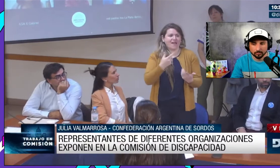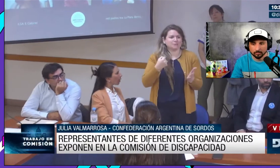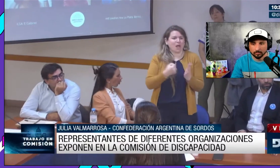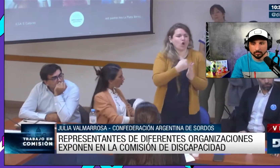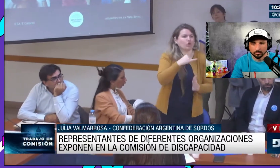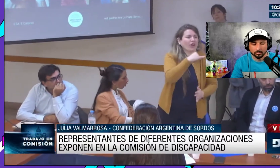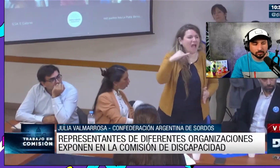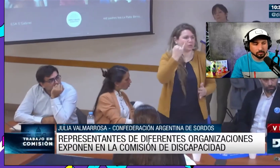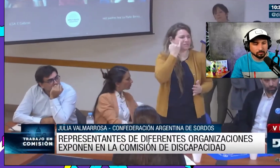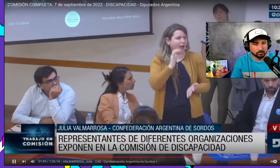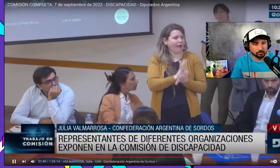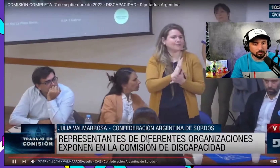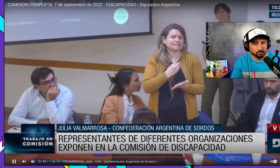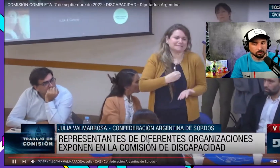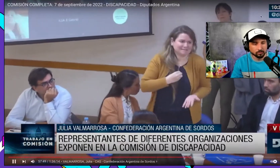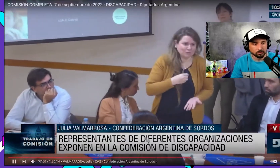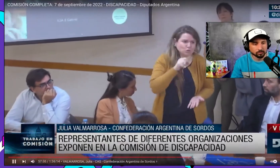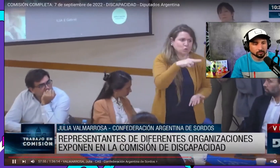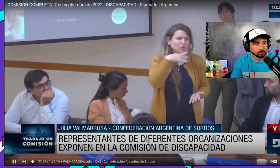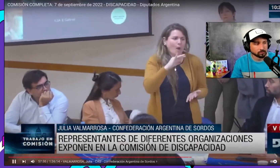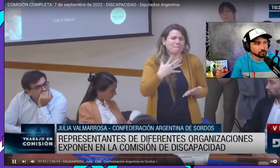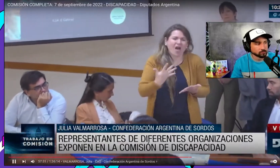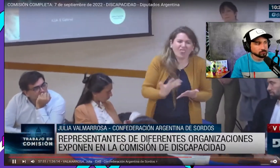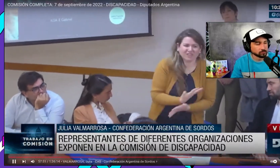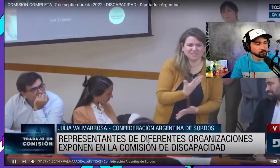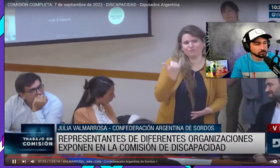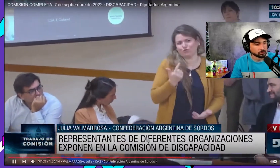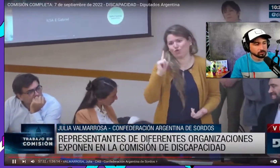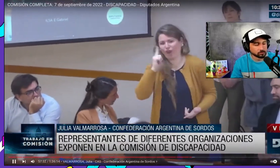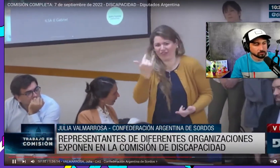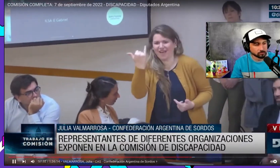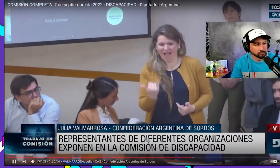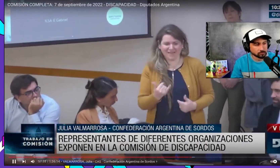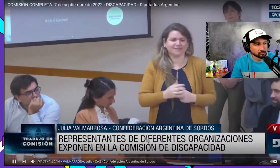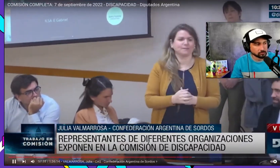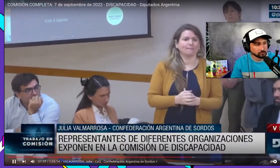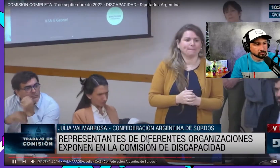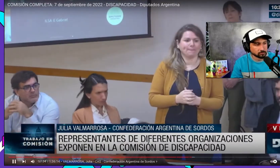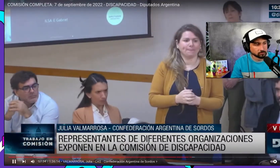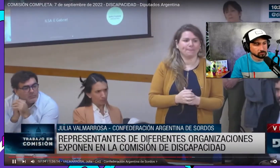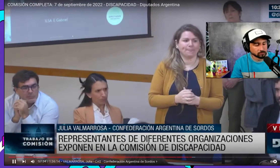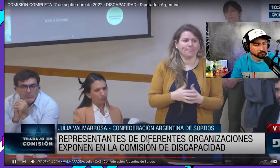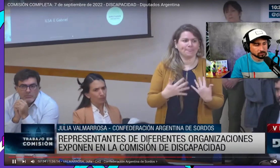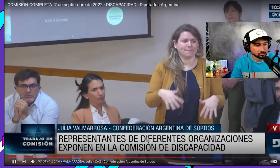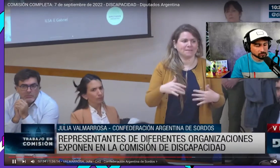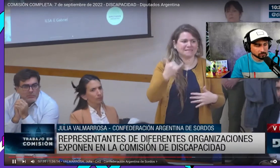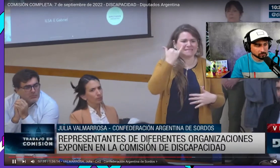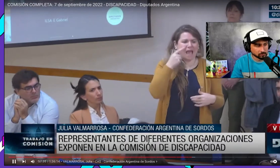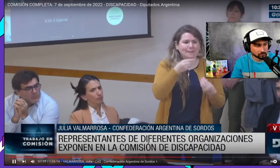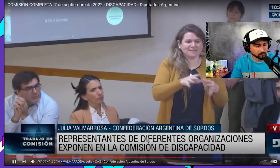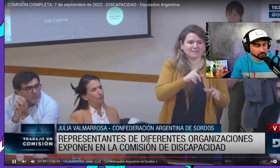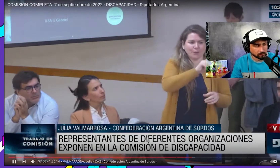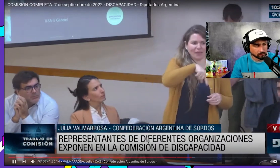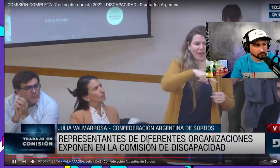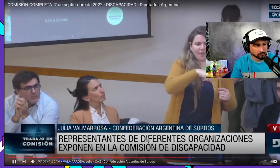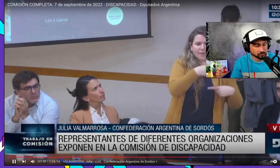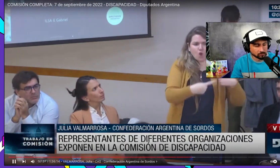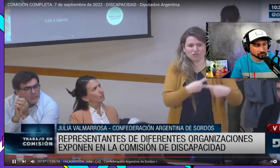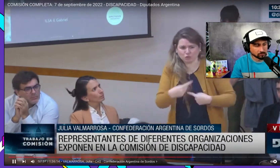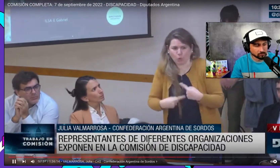recibe y que nos da una información son los médicos. Y los médicos dan un diagnóstico y padecemos esa situación